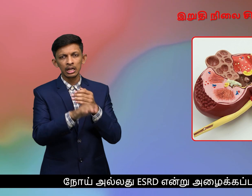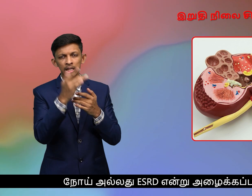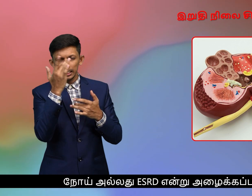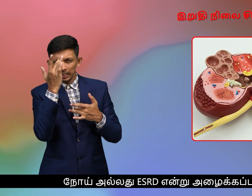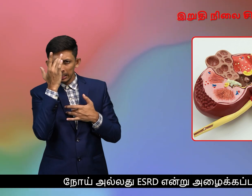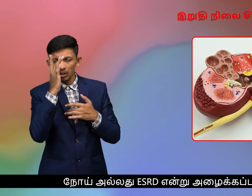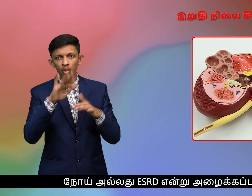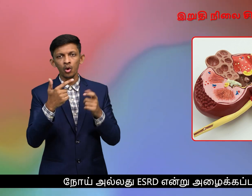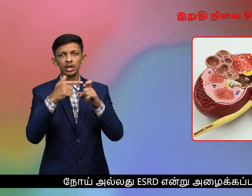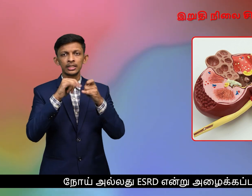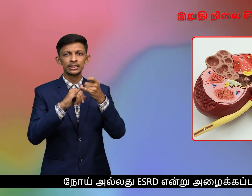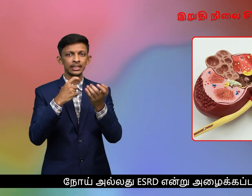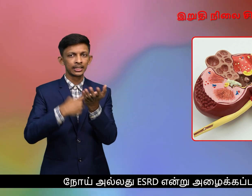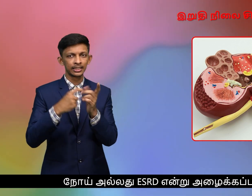ESRD என்று அழைக்கப்படுகிறது.